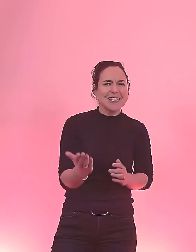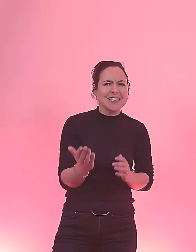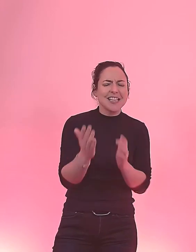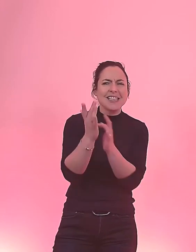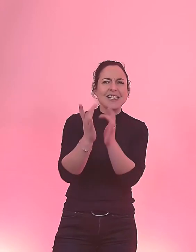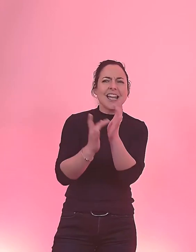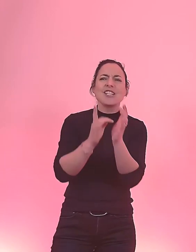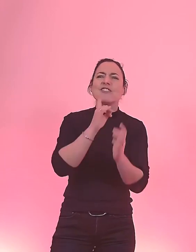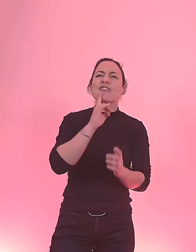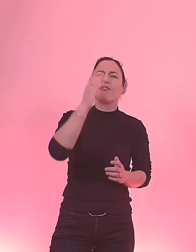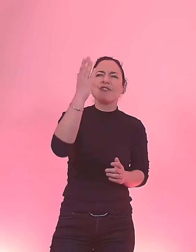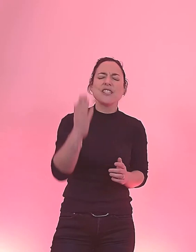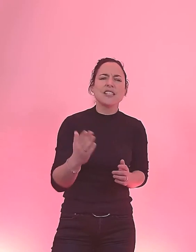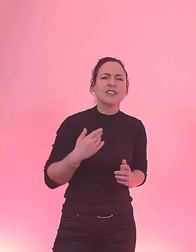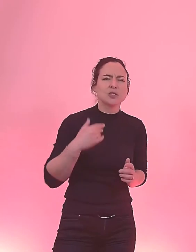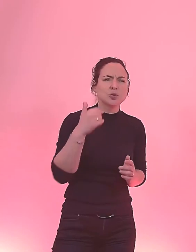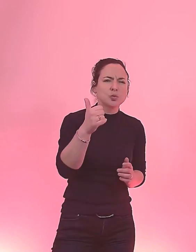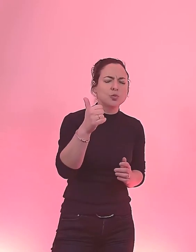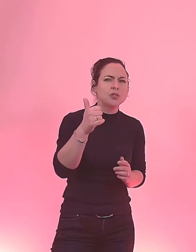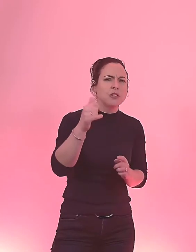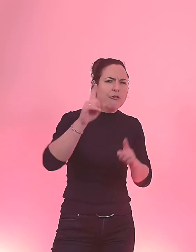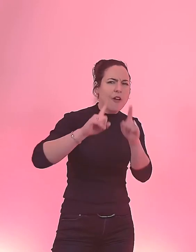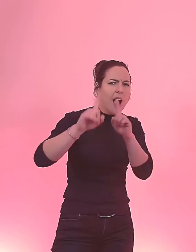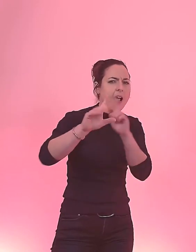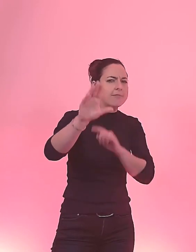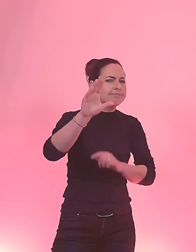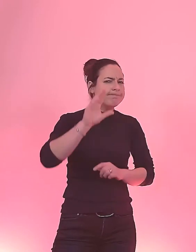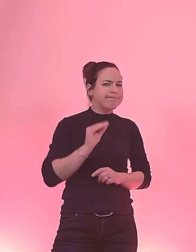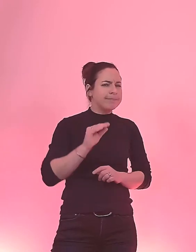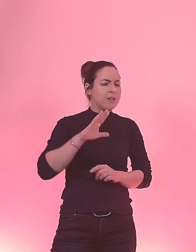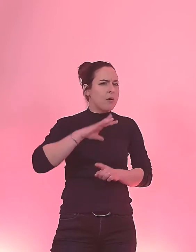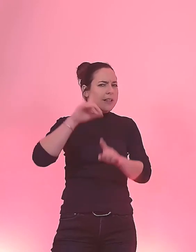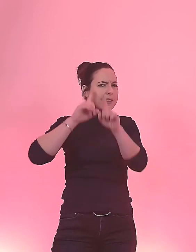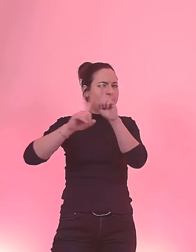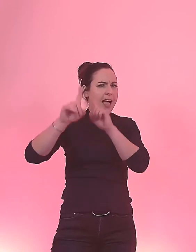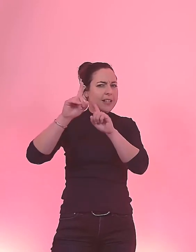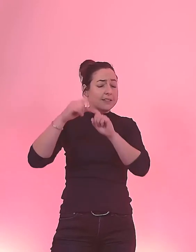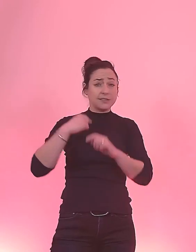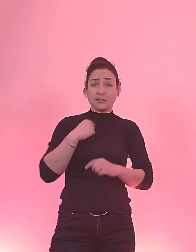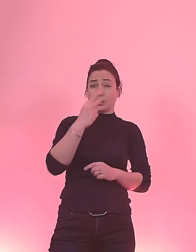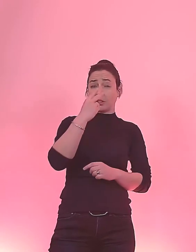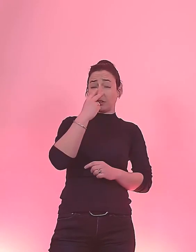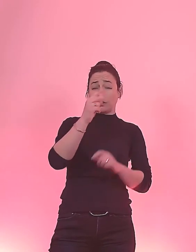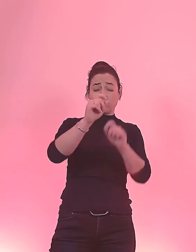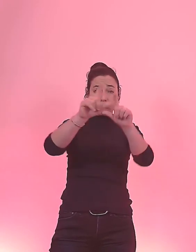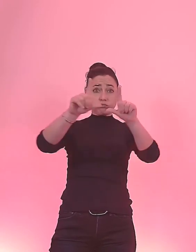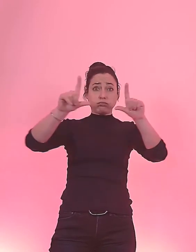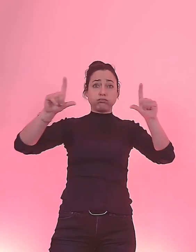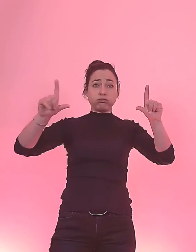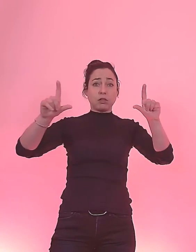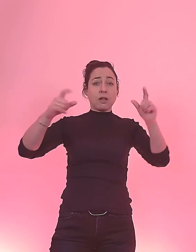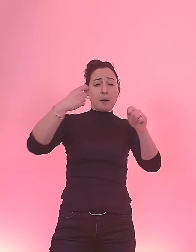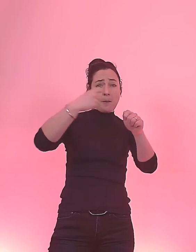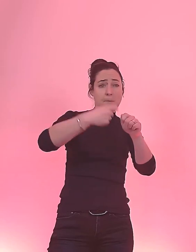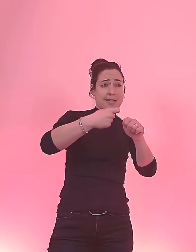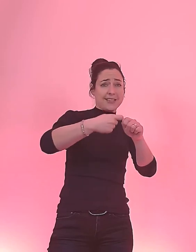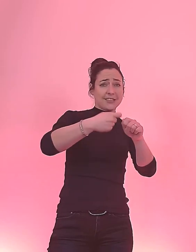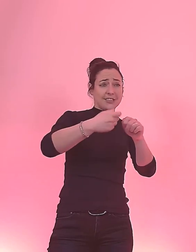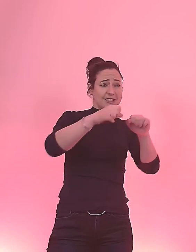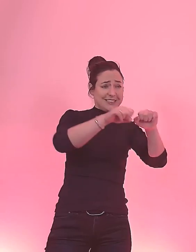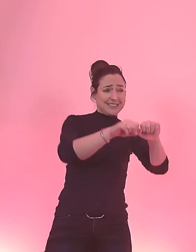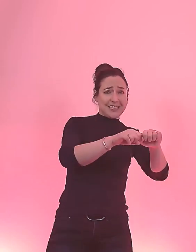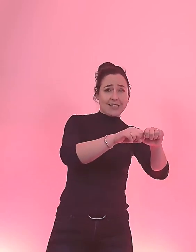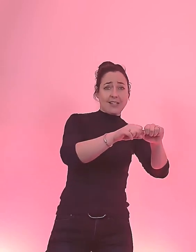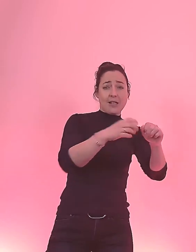luister goed nadenken over dit verhaal en ik zie zo naar betere zitten dat die deelt met marcus